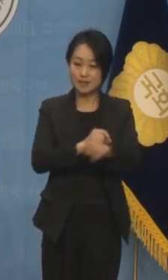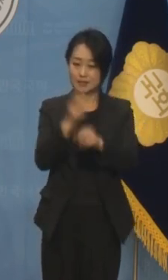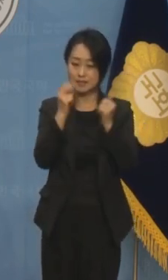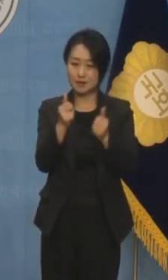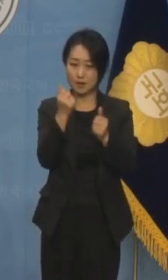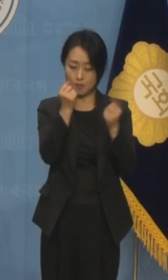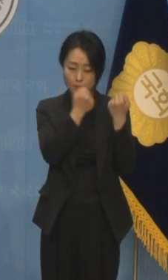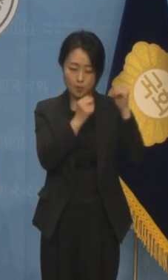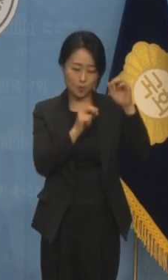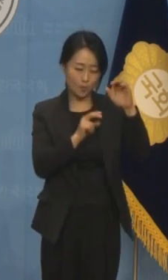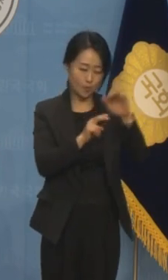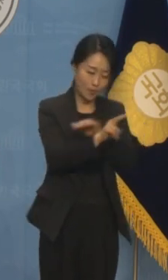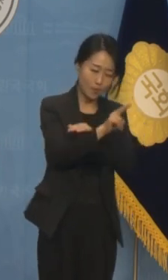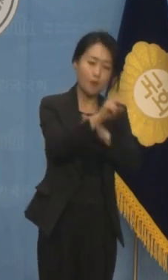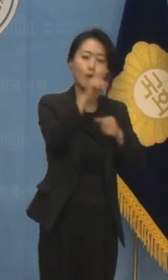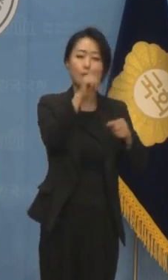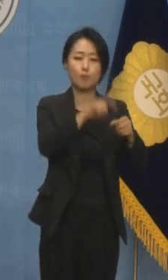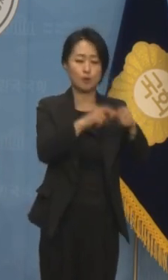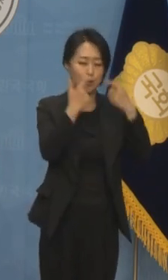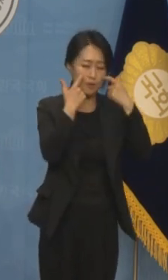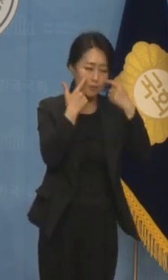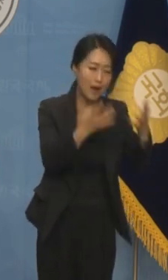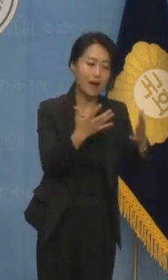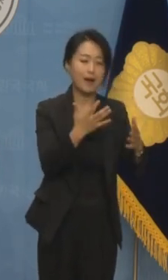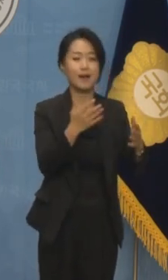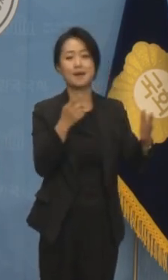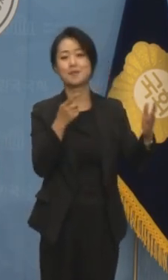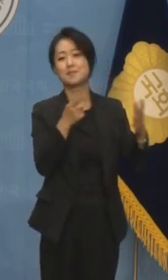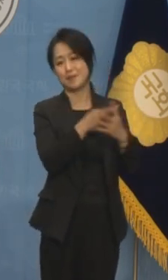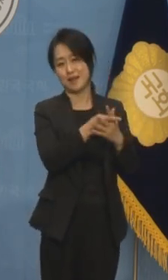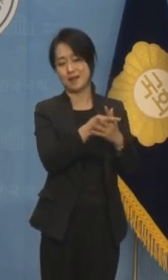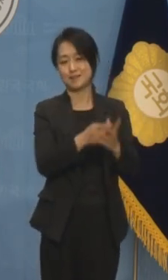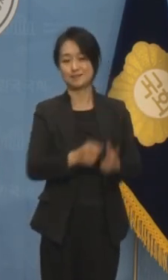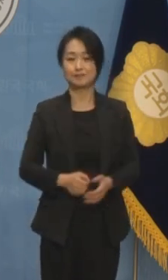꼼수였음을 자백하는 셈임을 명심하기 바랍니다.